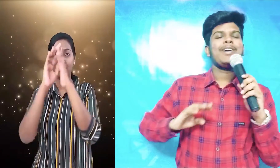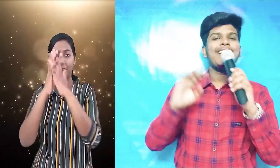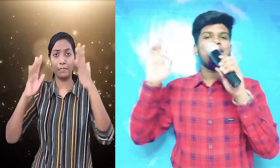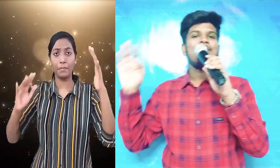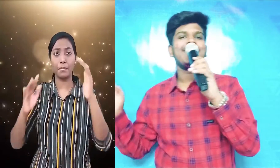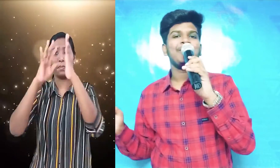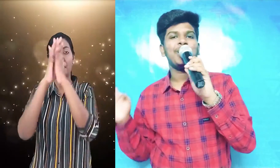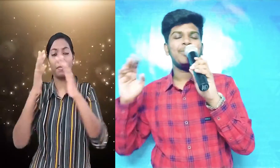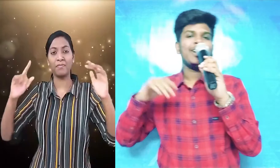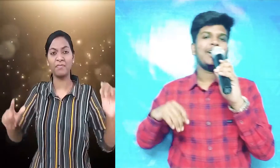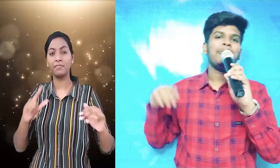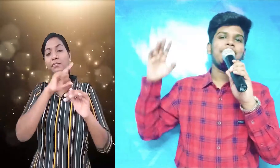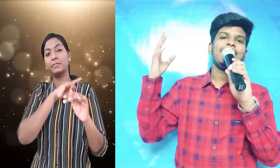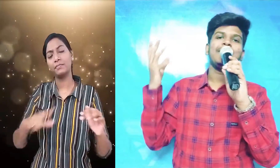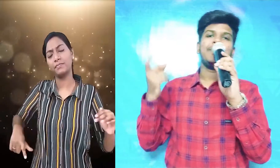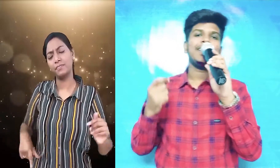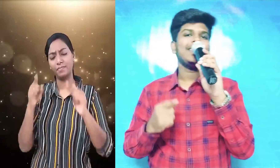மகிமை மகிமை பிரபு, நீ